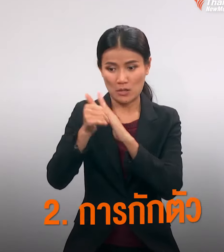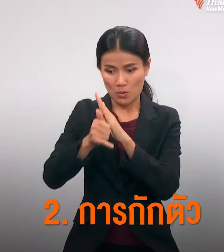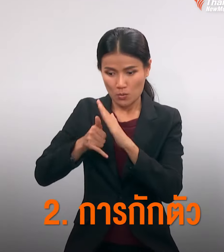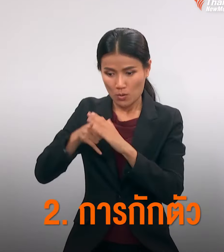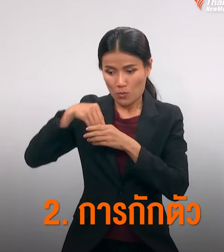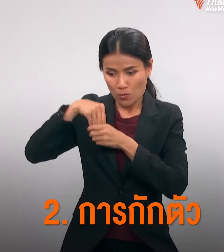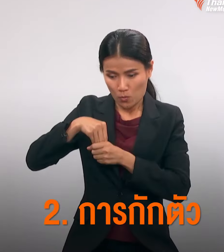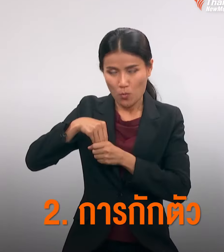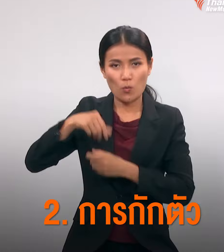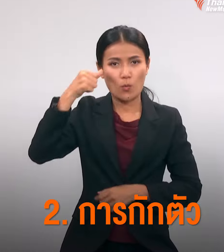การกักตัว